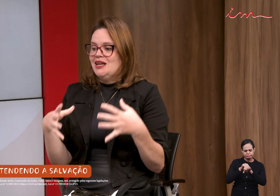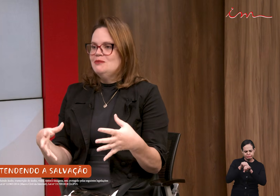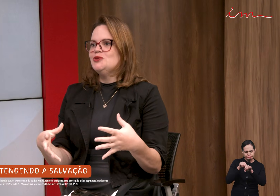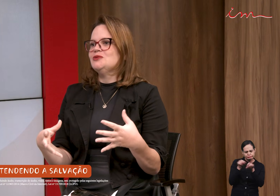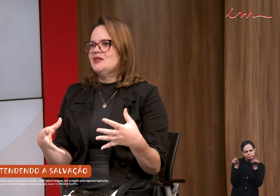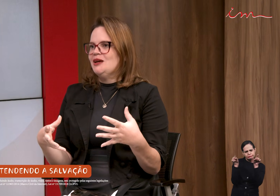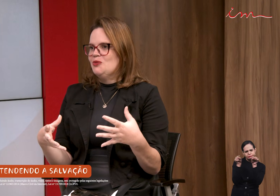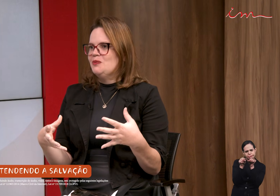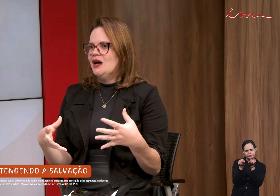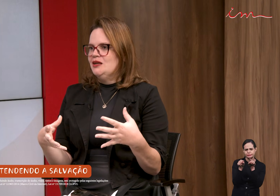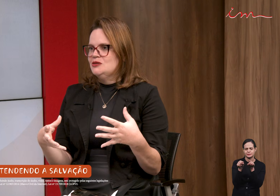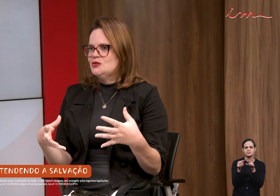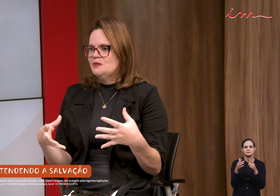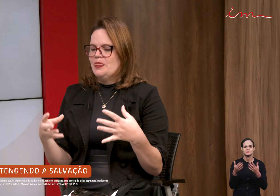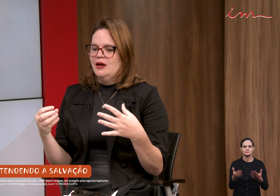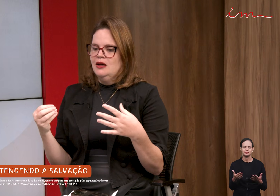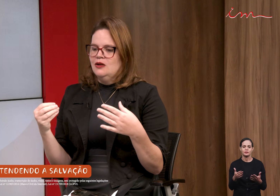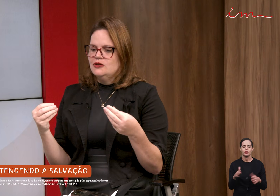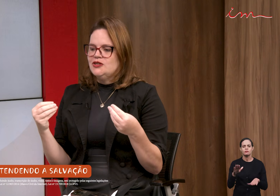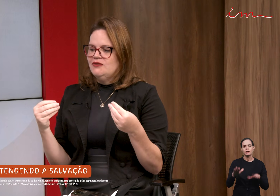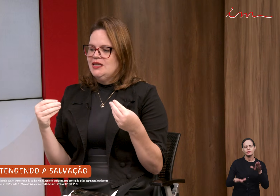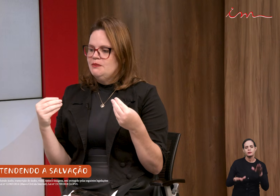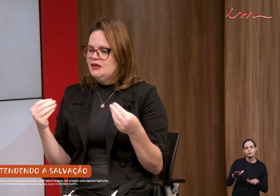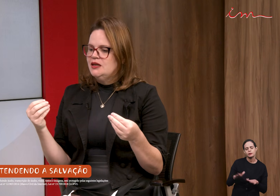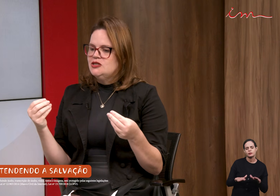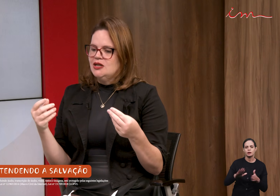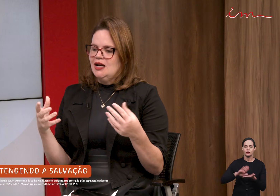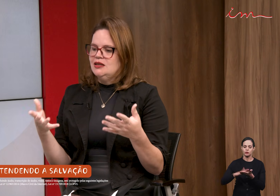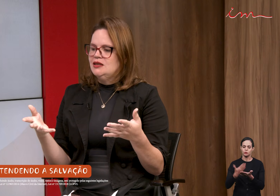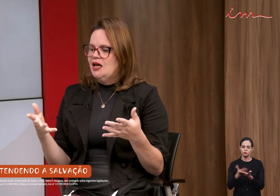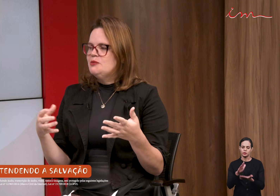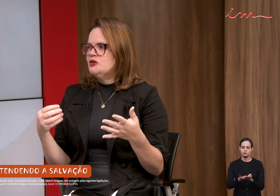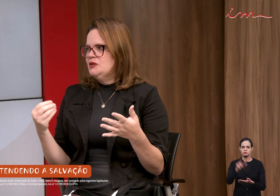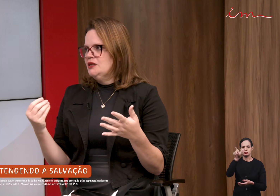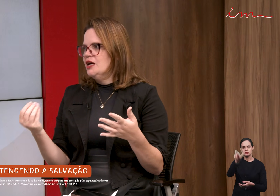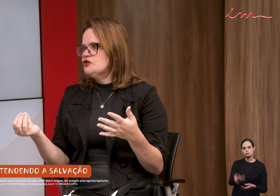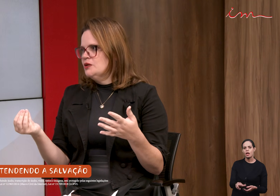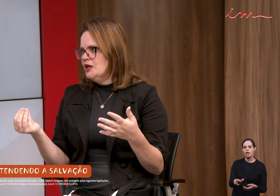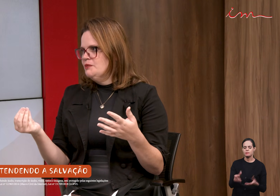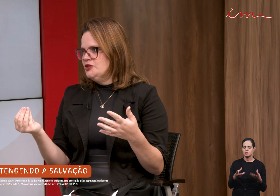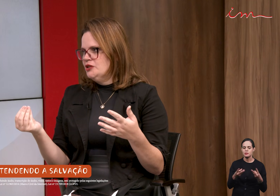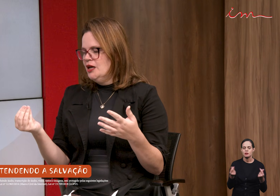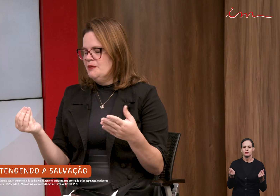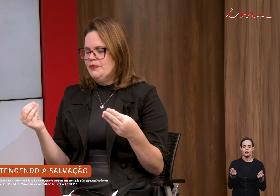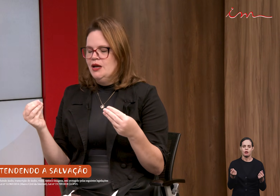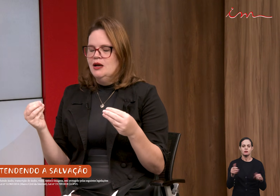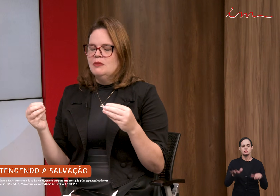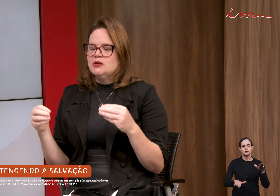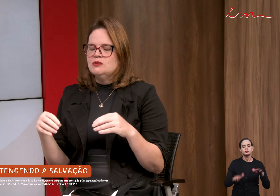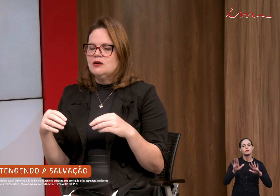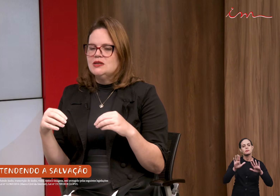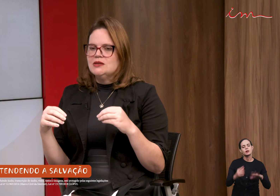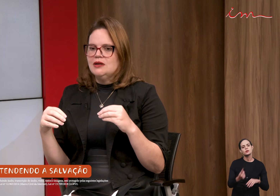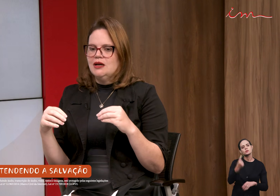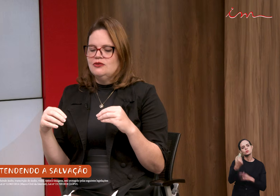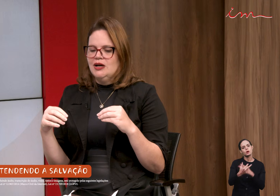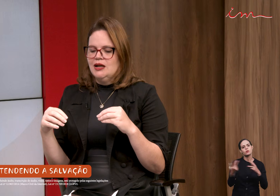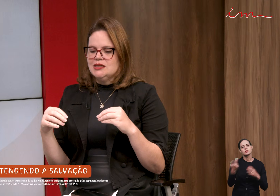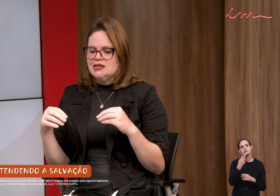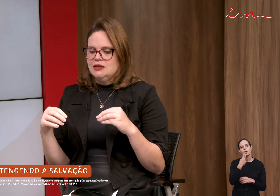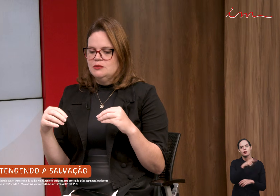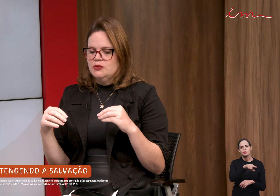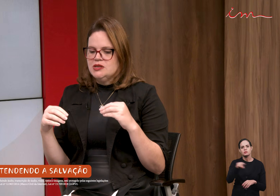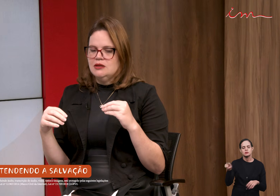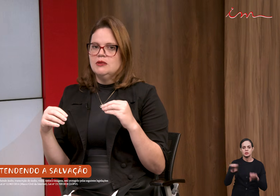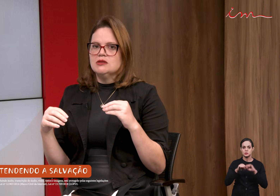gente não tem muito tempo para isso. Lógico que vai depender de cada intérprete, a habilidade que o intérprete tem. Mas uma coisa que eu quero